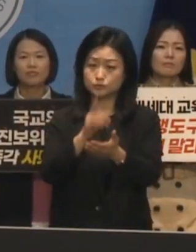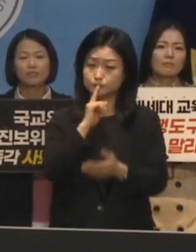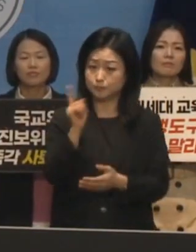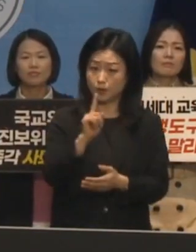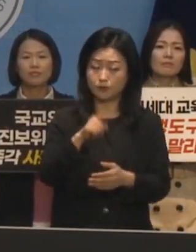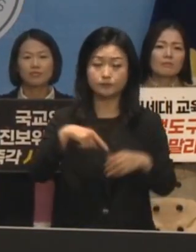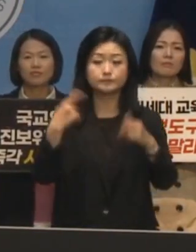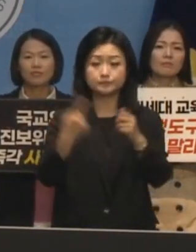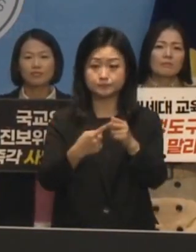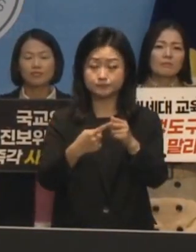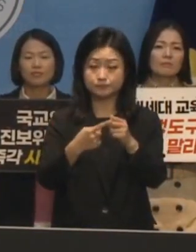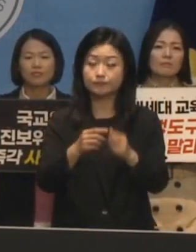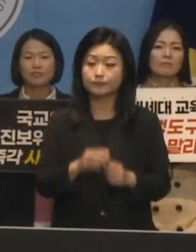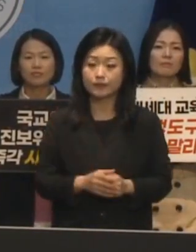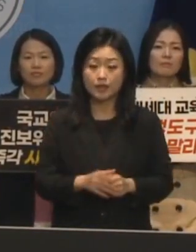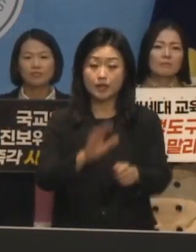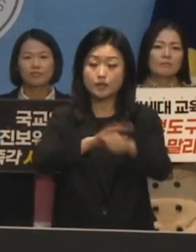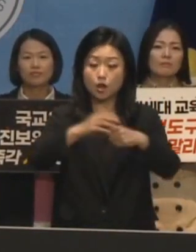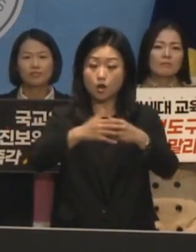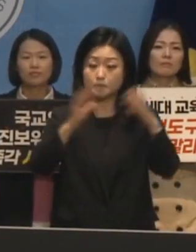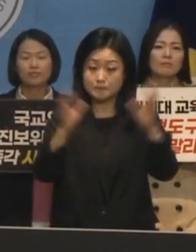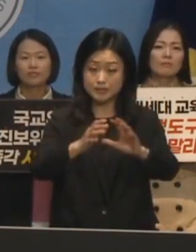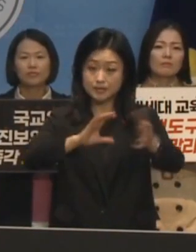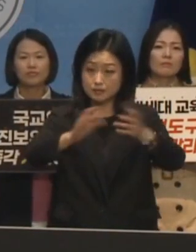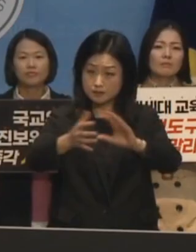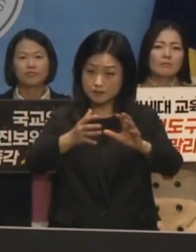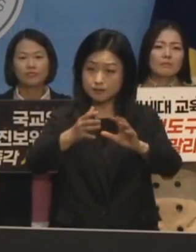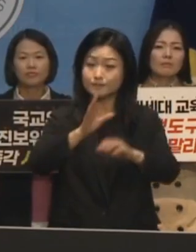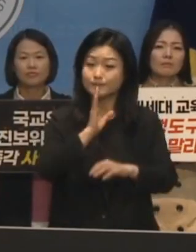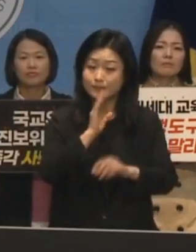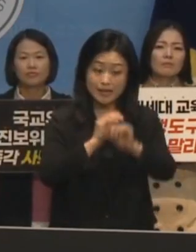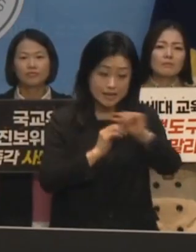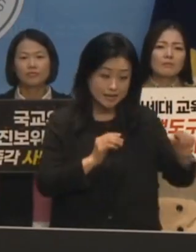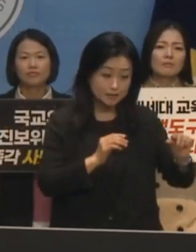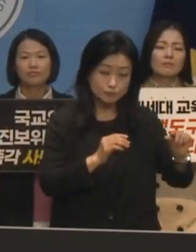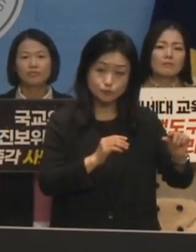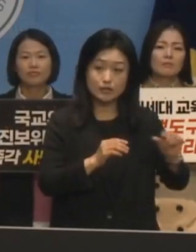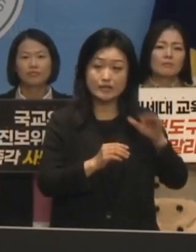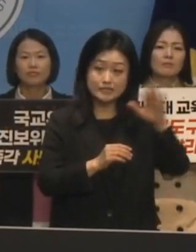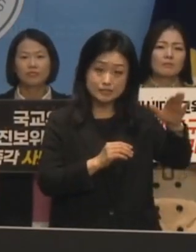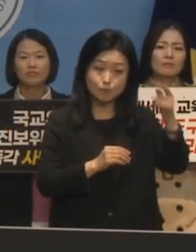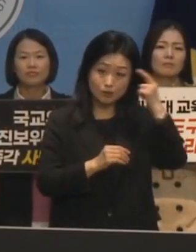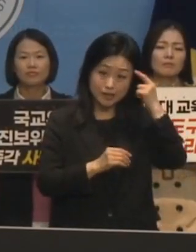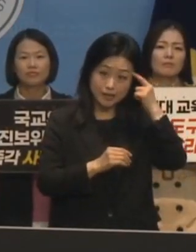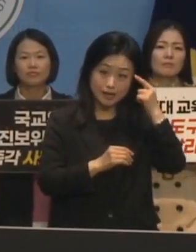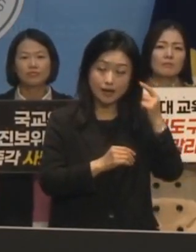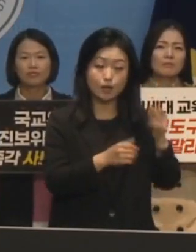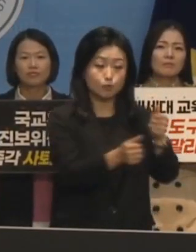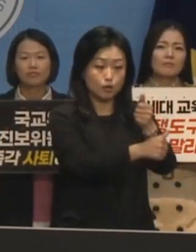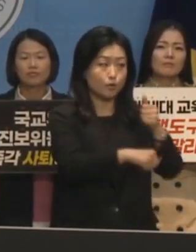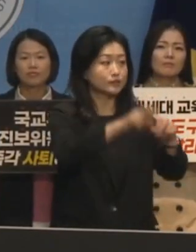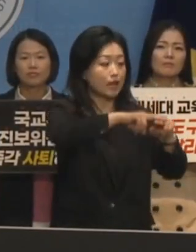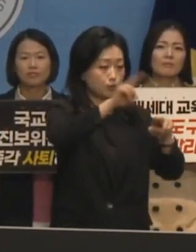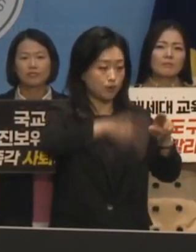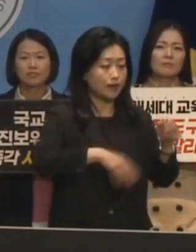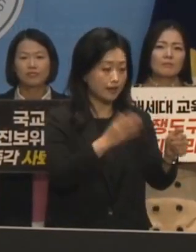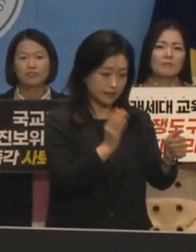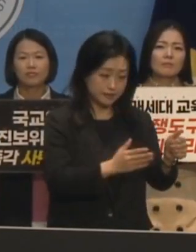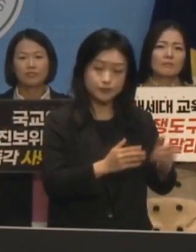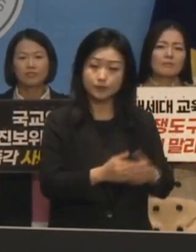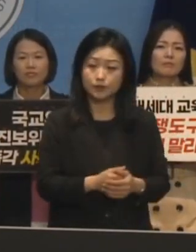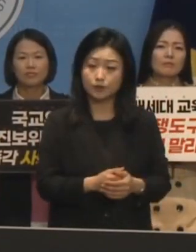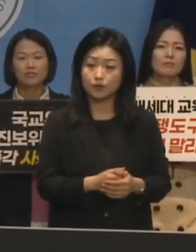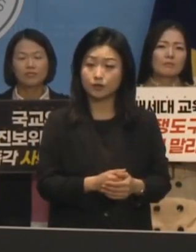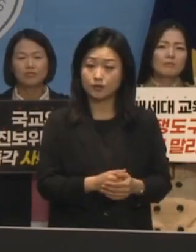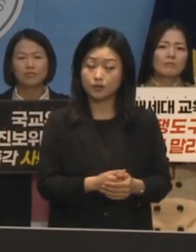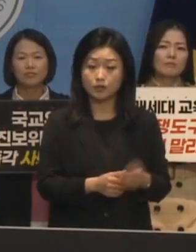첫째, 협의체로서의 국교위의 근간을 흔드는 일부 진보 측 위원들은 즉각 사퇴하라. 국교위